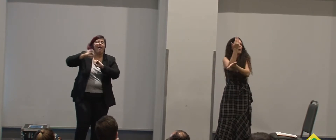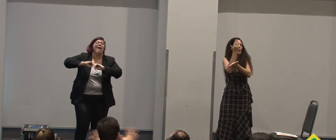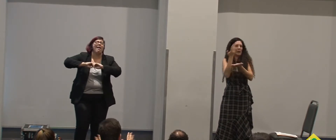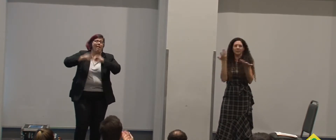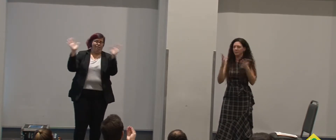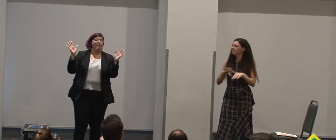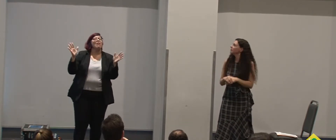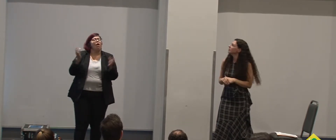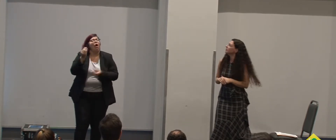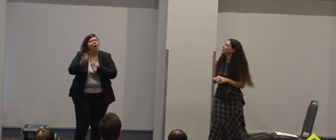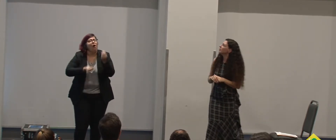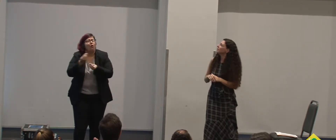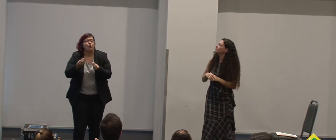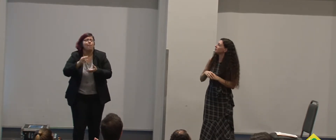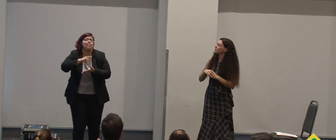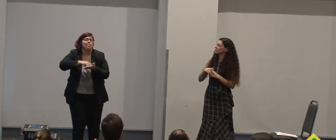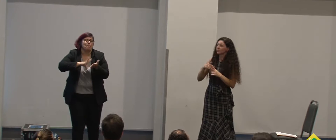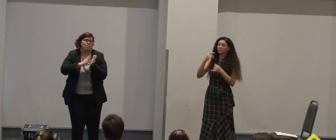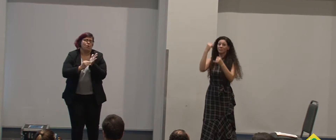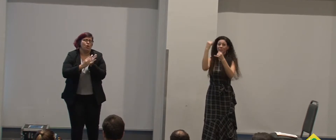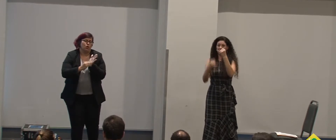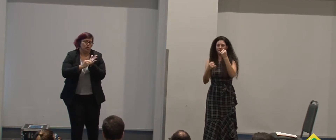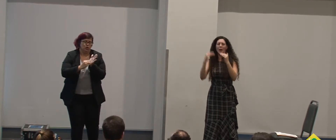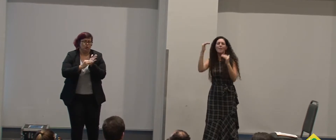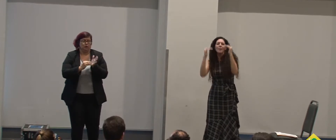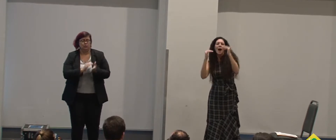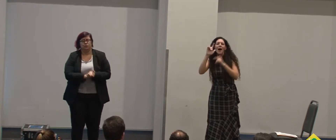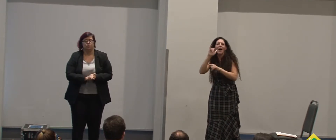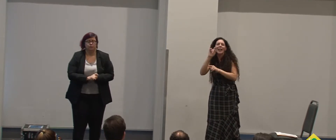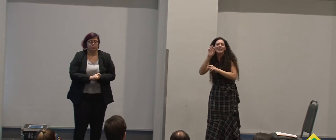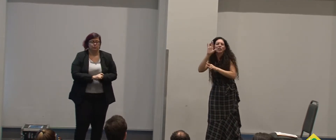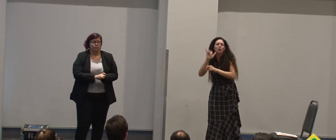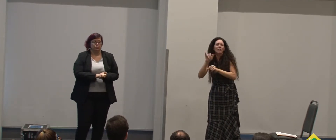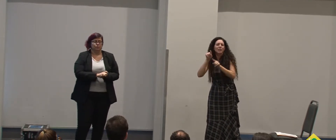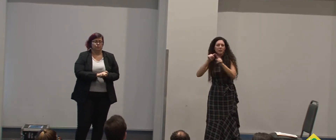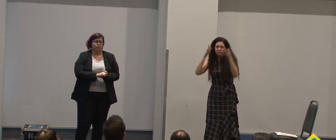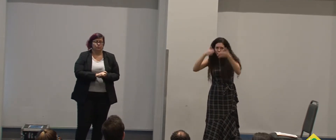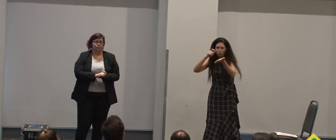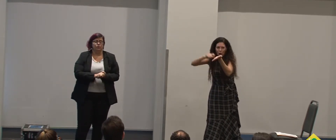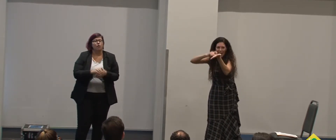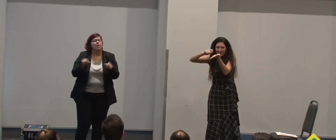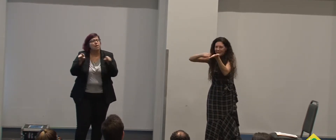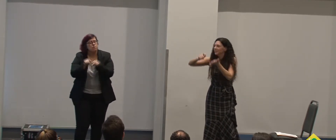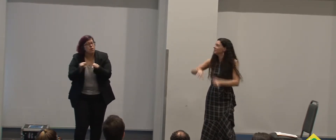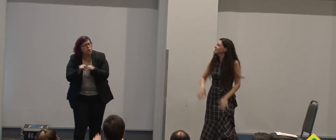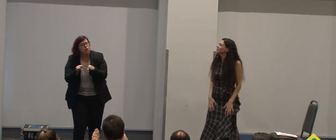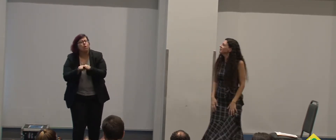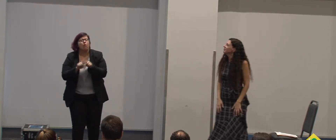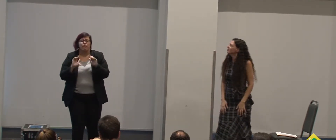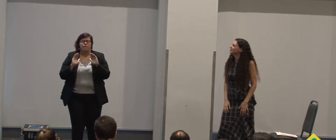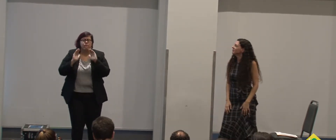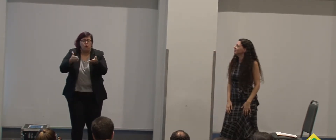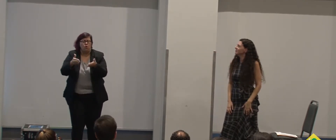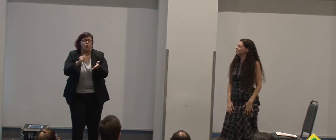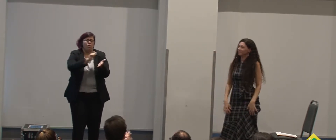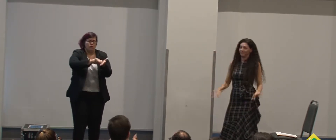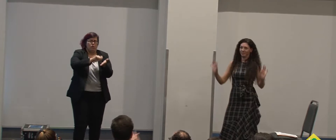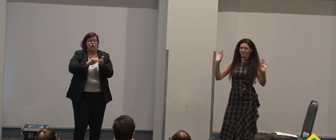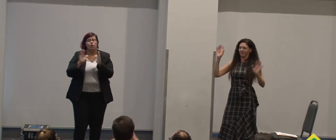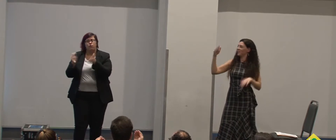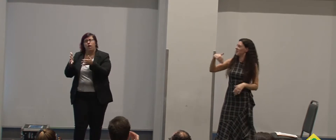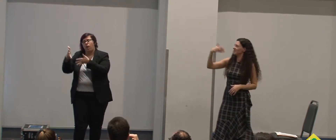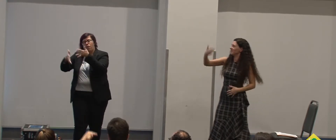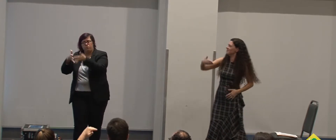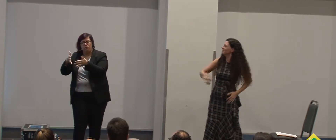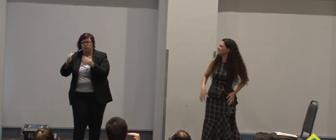crianças, para que elas tenham essa percepção visualmente, utilizando de vários modelos. e também